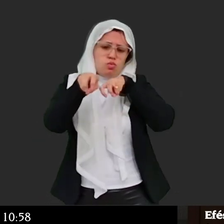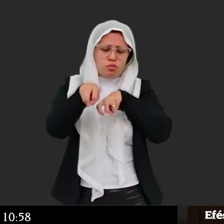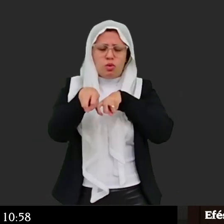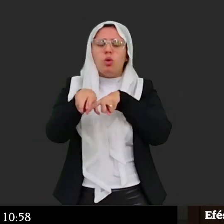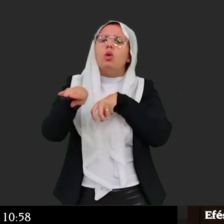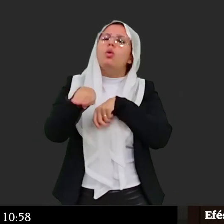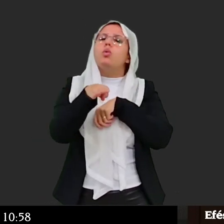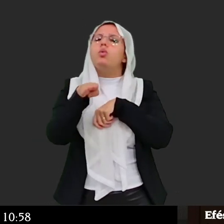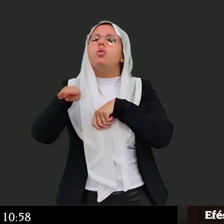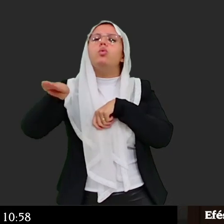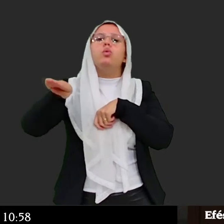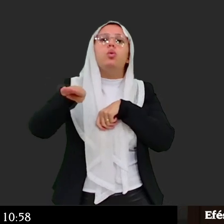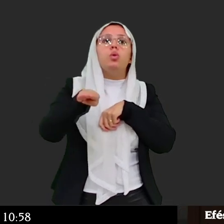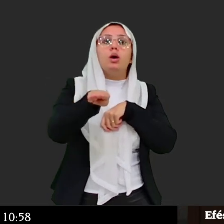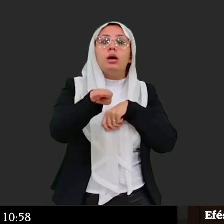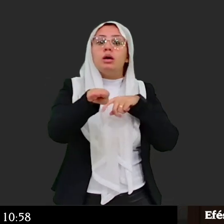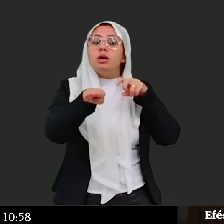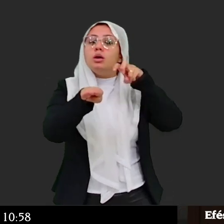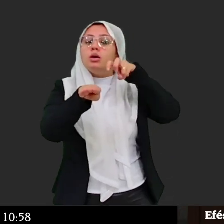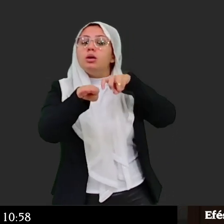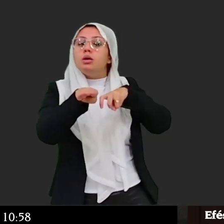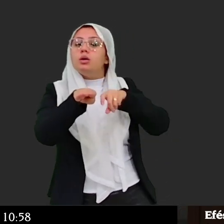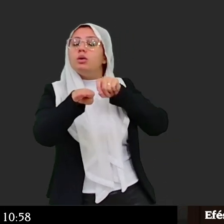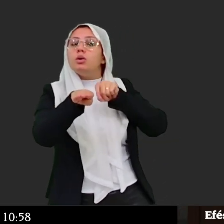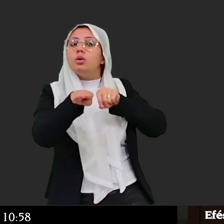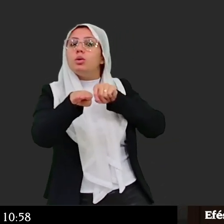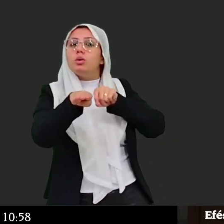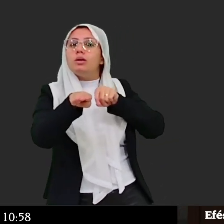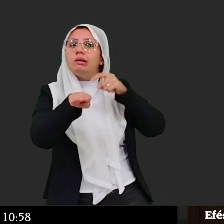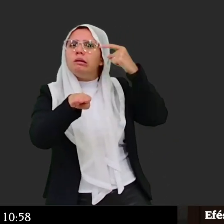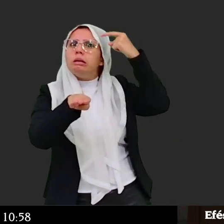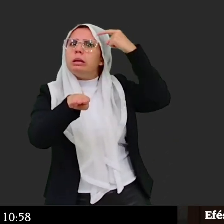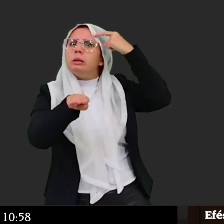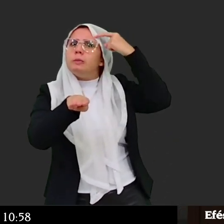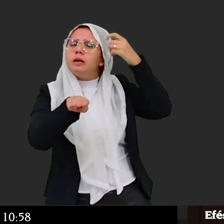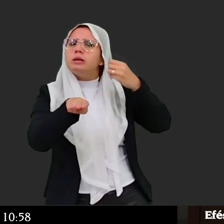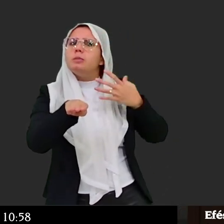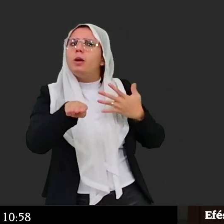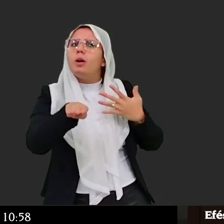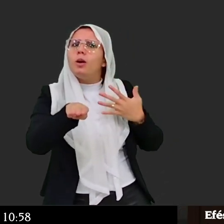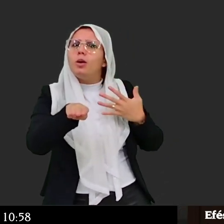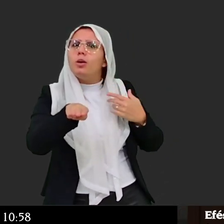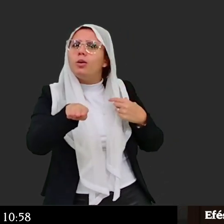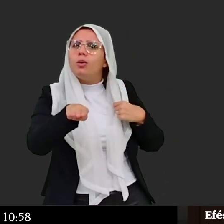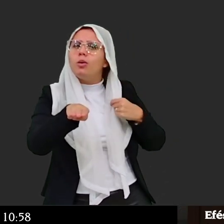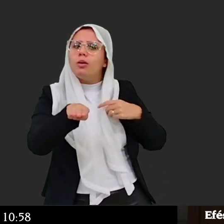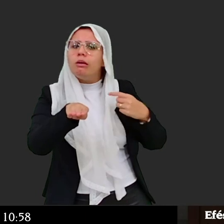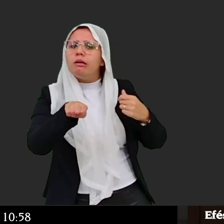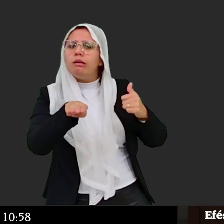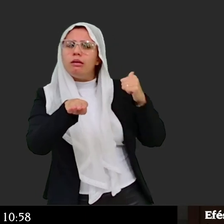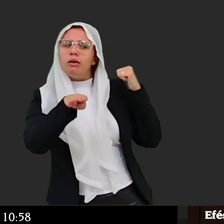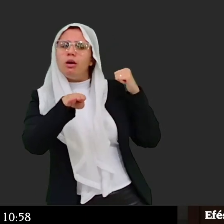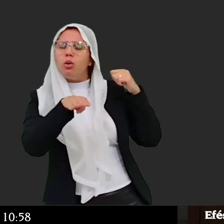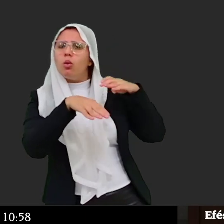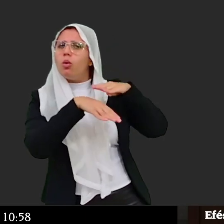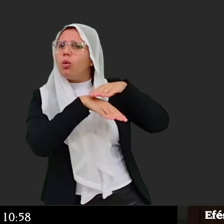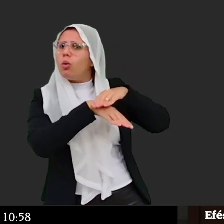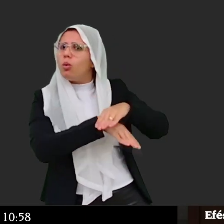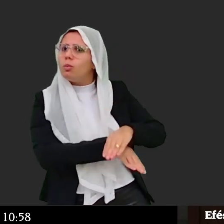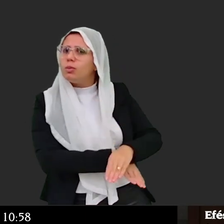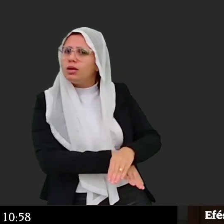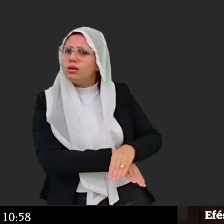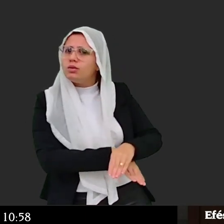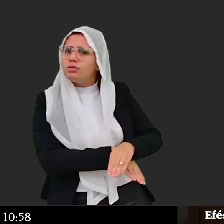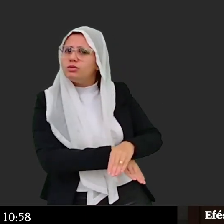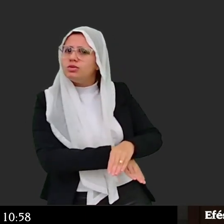levando consigo uma pessoa que ele pensava que fosse humilde, uma pessoa necessitando